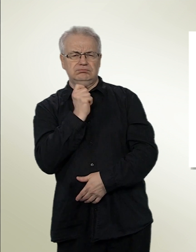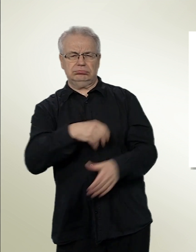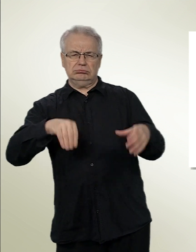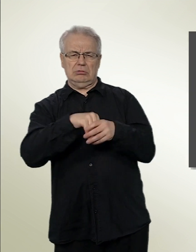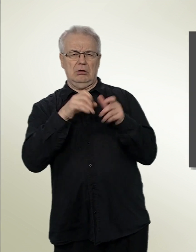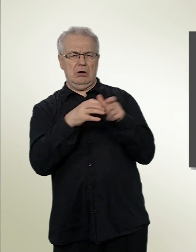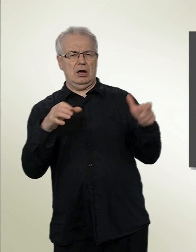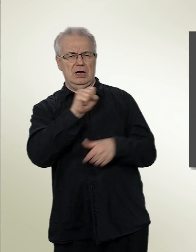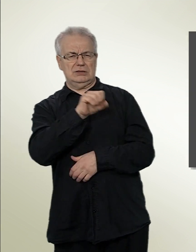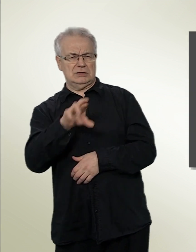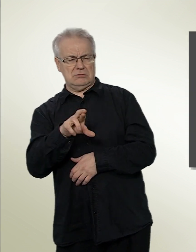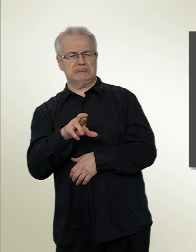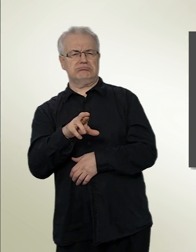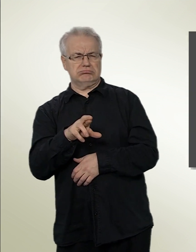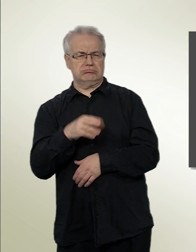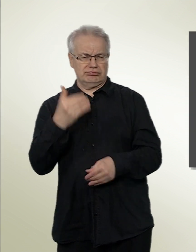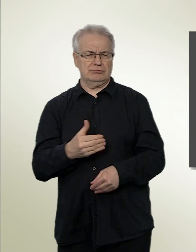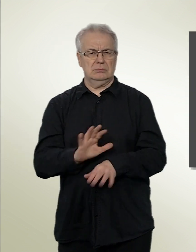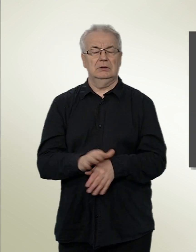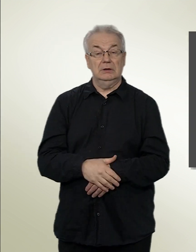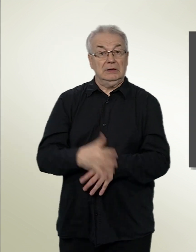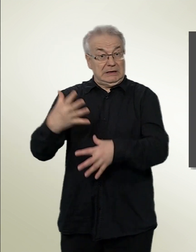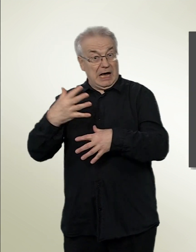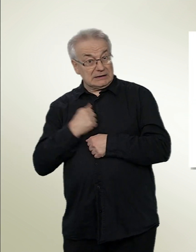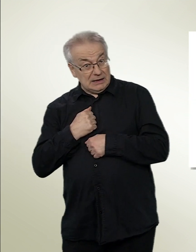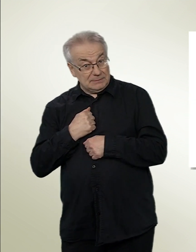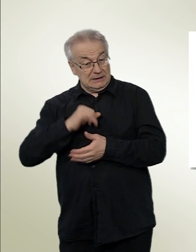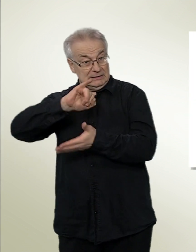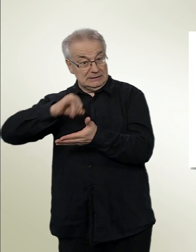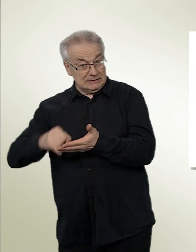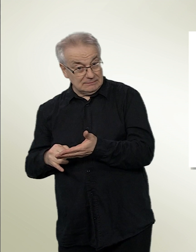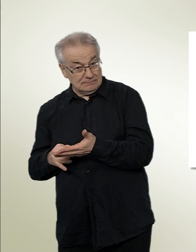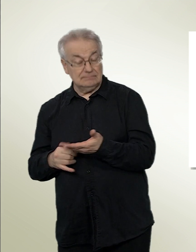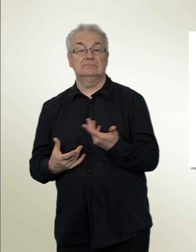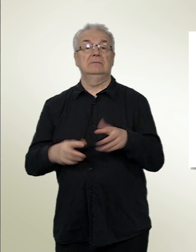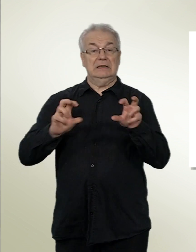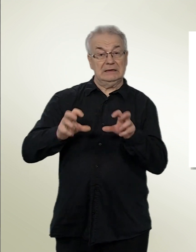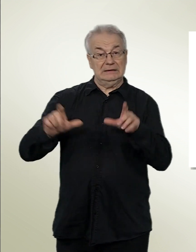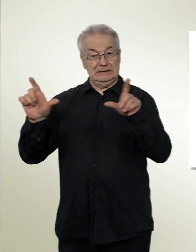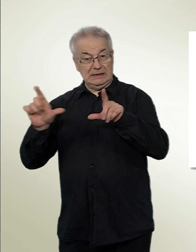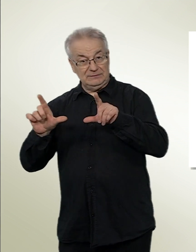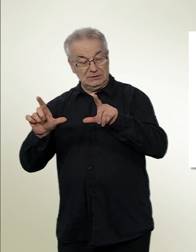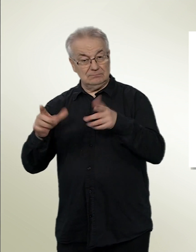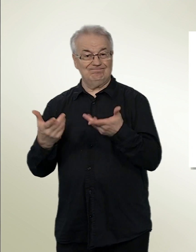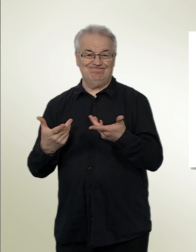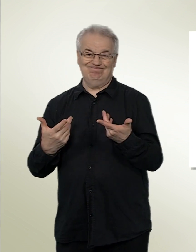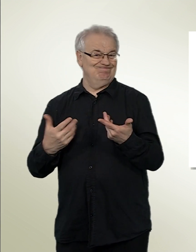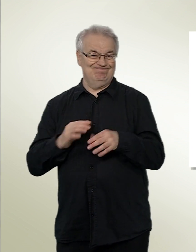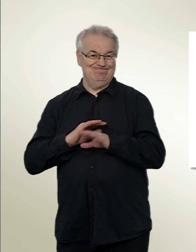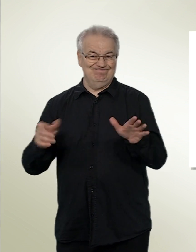SSR. En cas d'acceptation de l'initiative, les radios et les télévisions ne pourraient se financer que